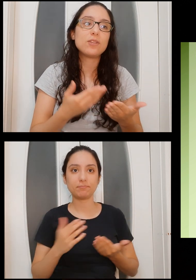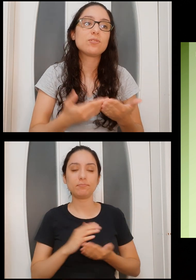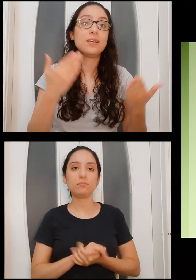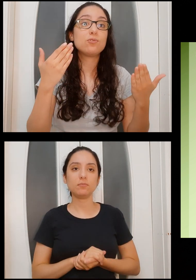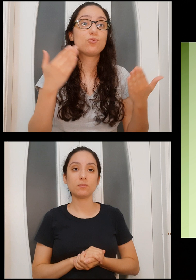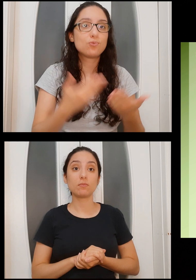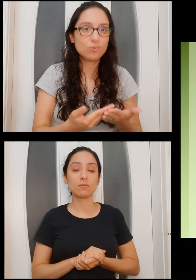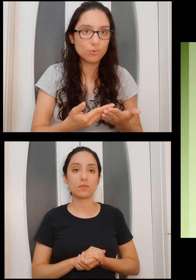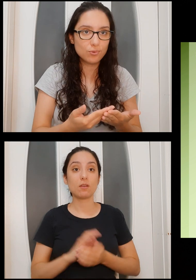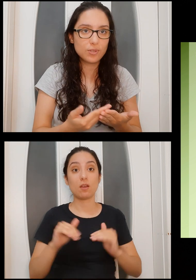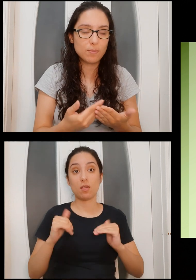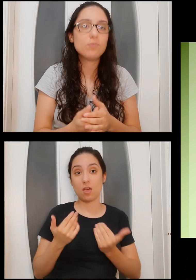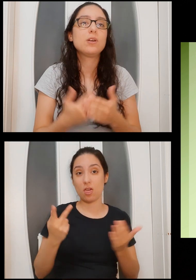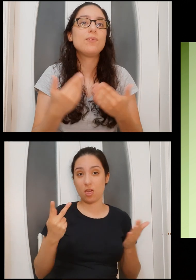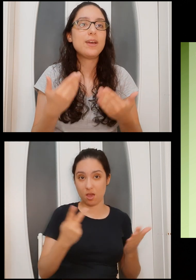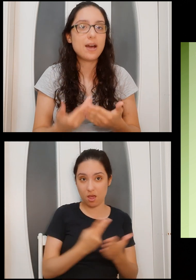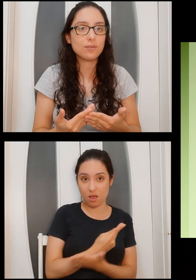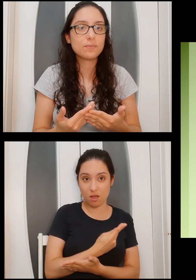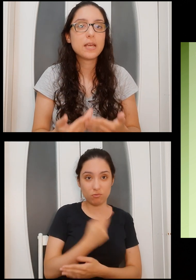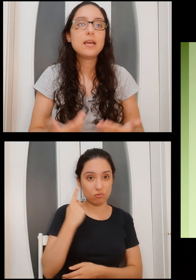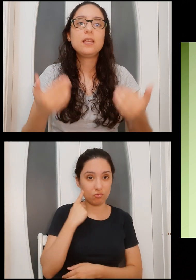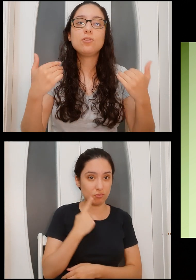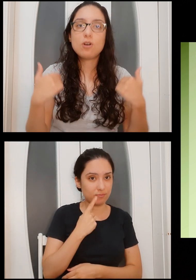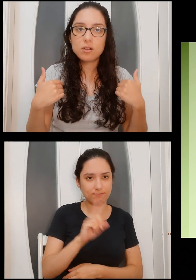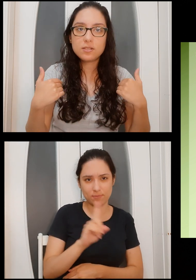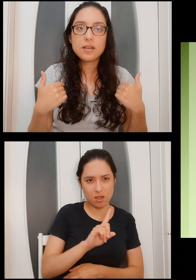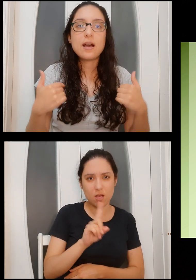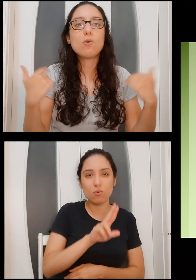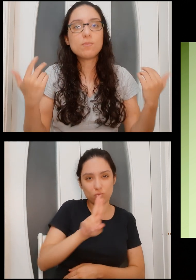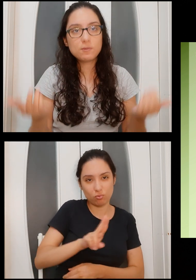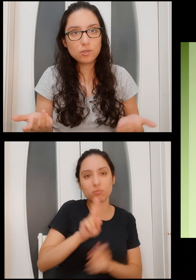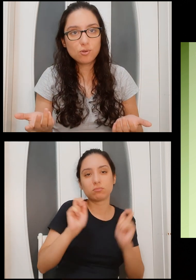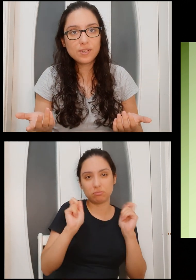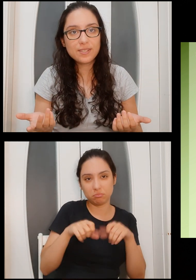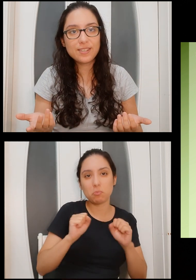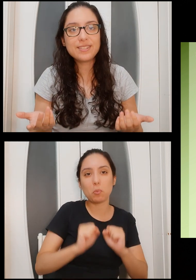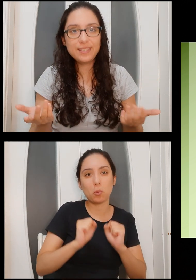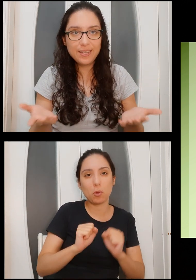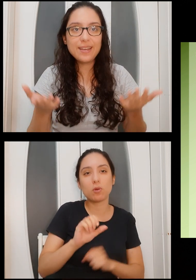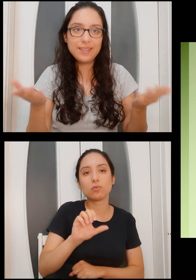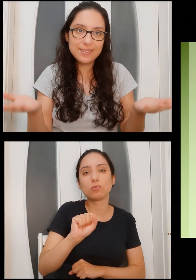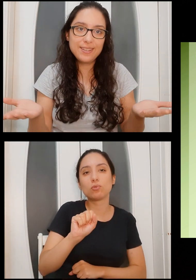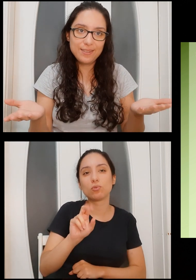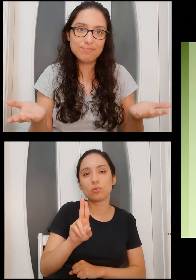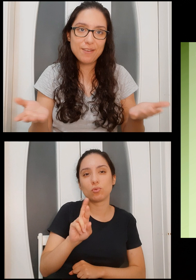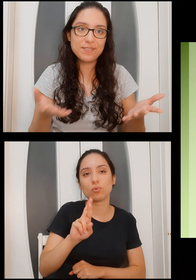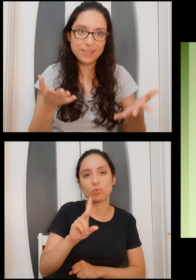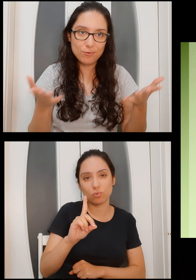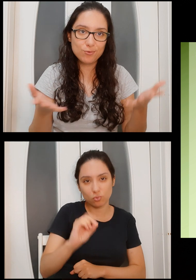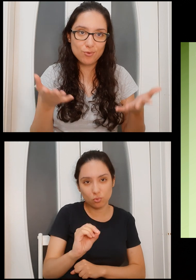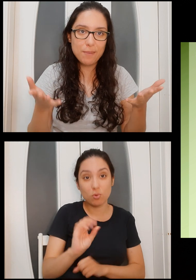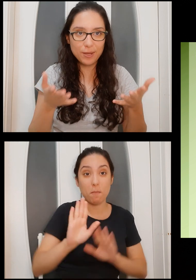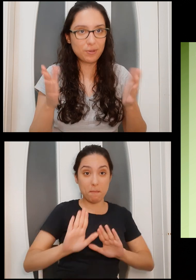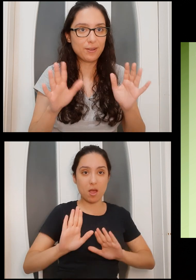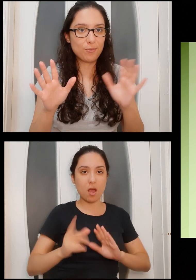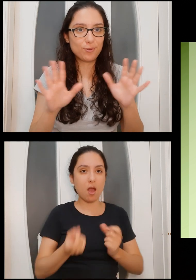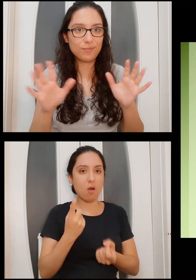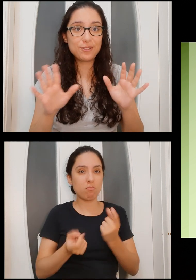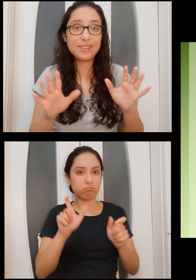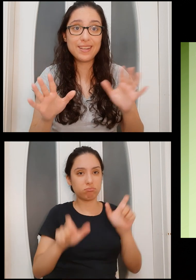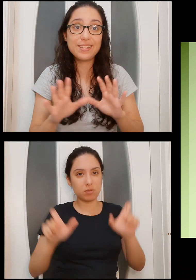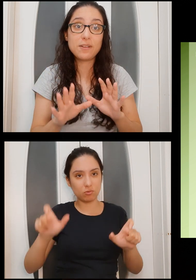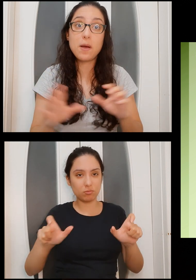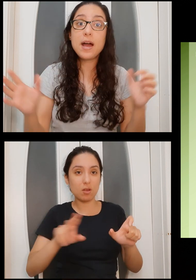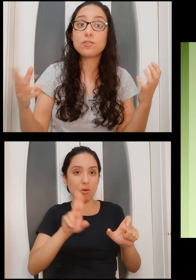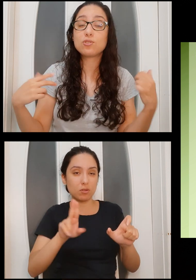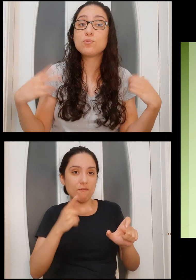ser chamados de surdos, tá bom? Não é errado. E nós, algumas pessoas, sim, né, fazendo um julgamento ali